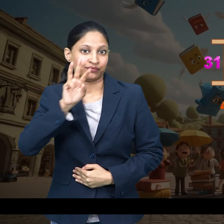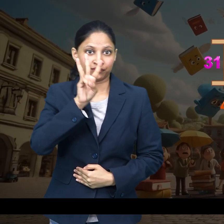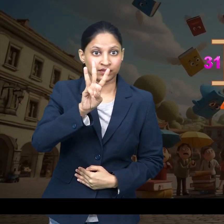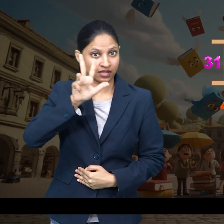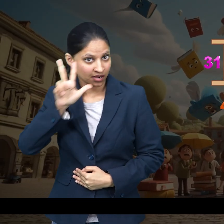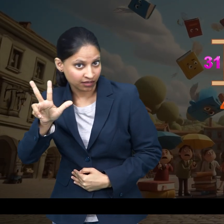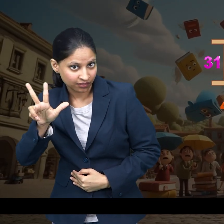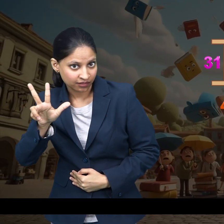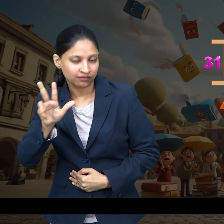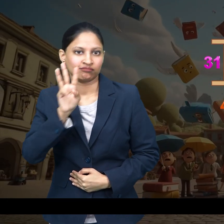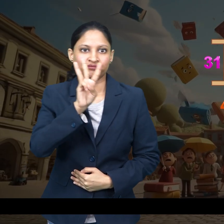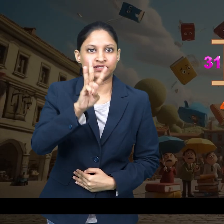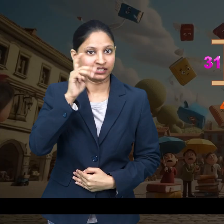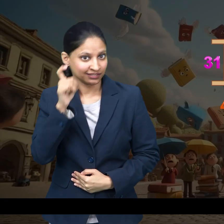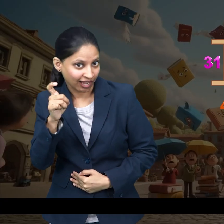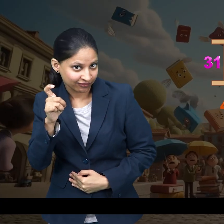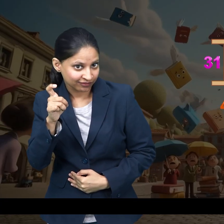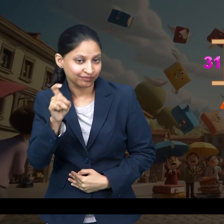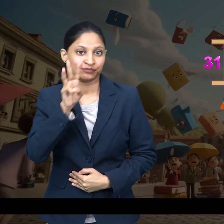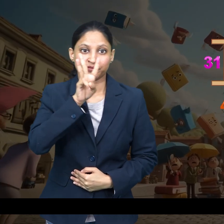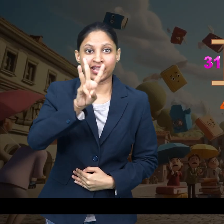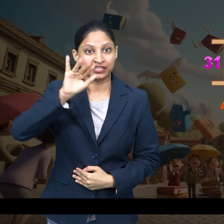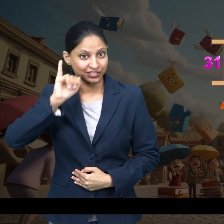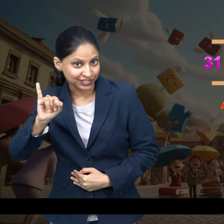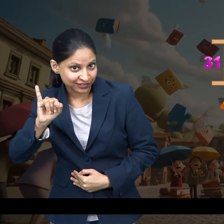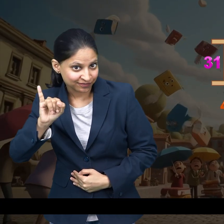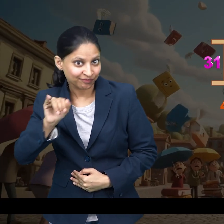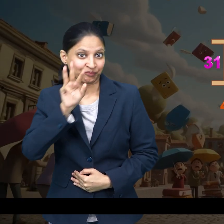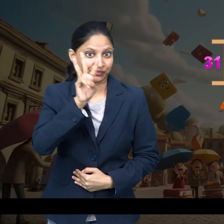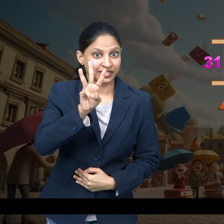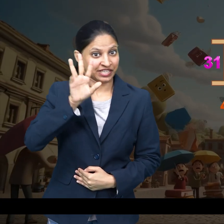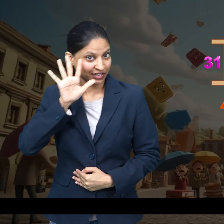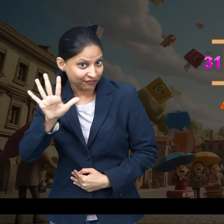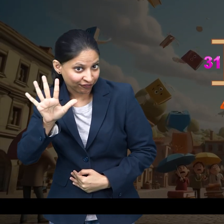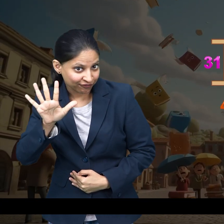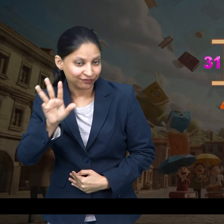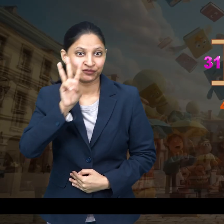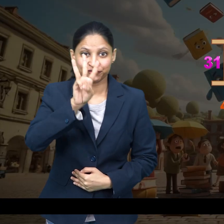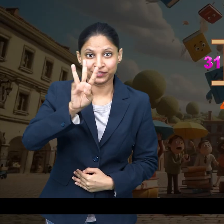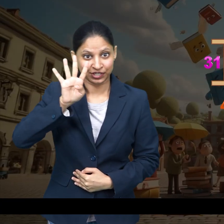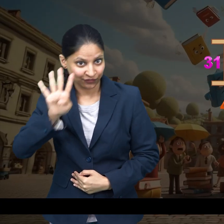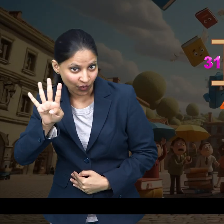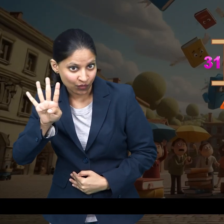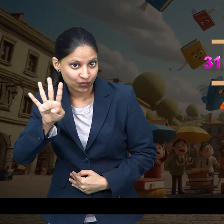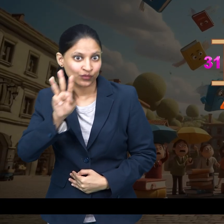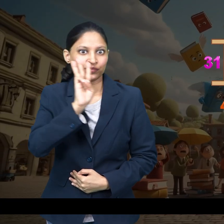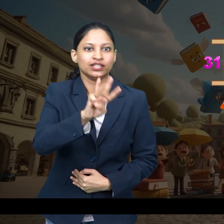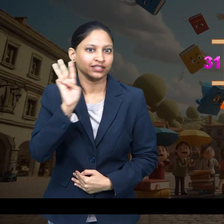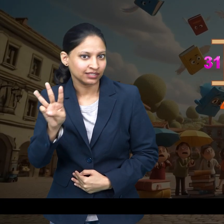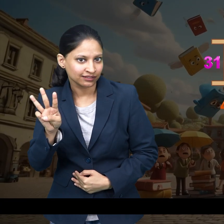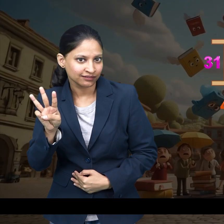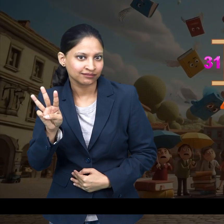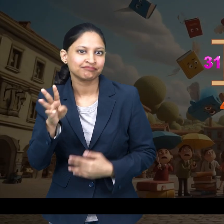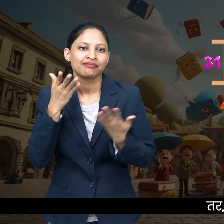39, 38, 37, 36, 35, 34,